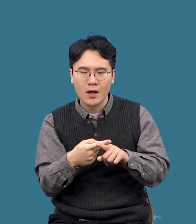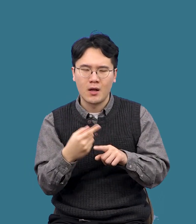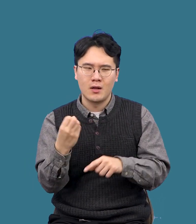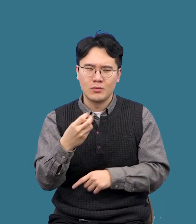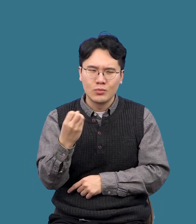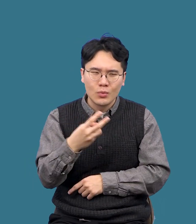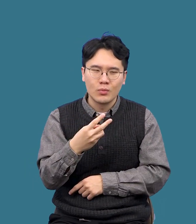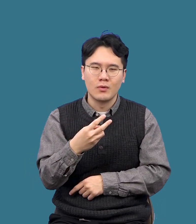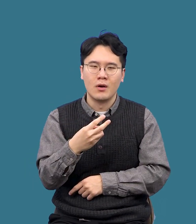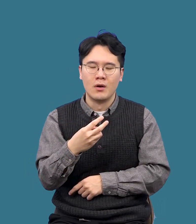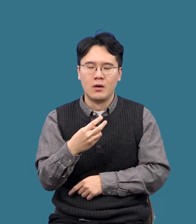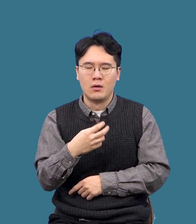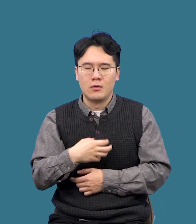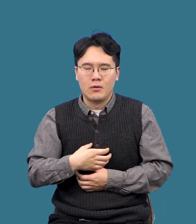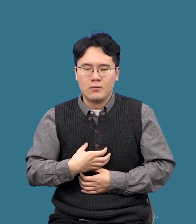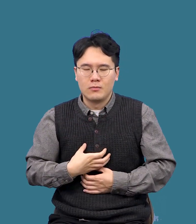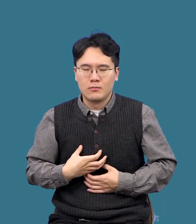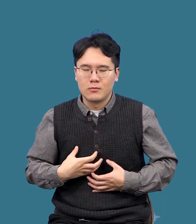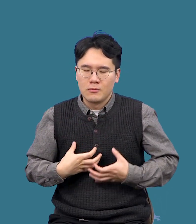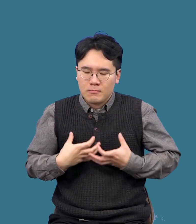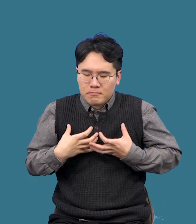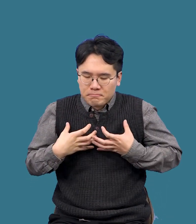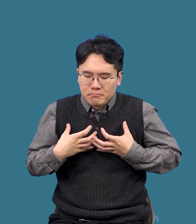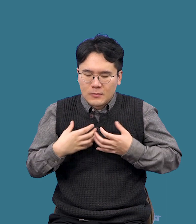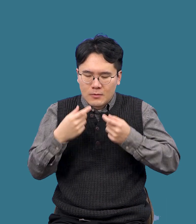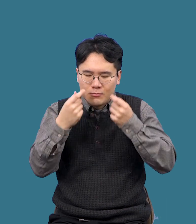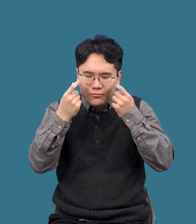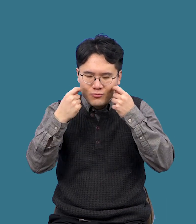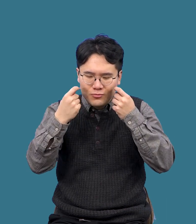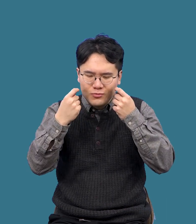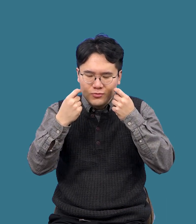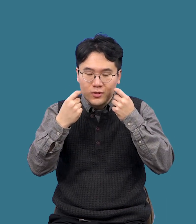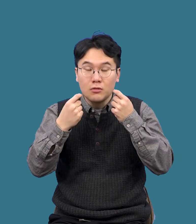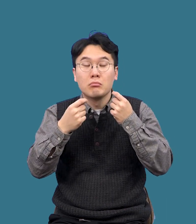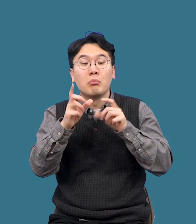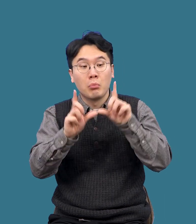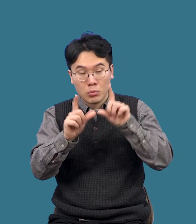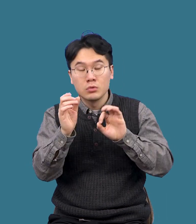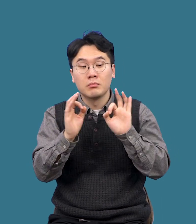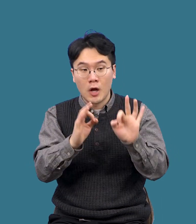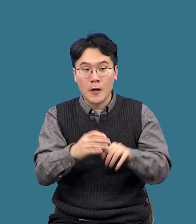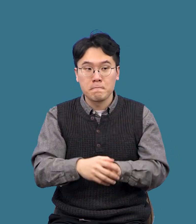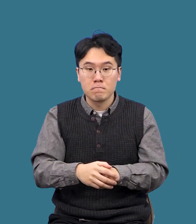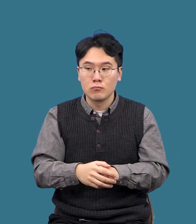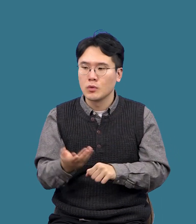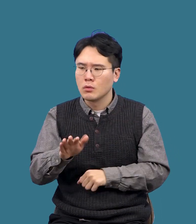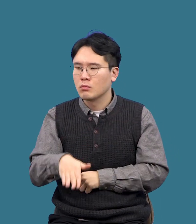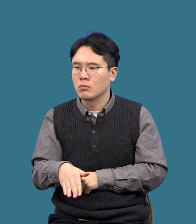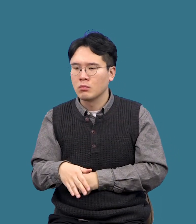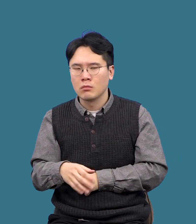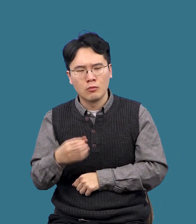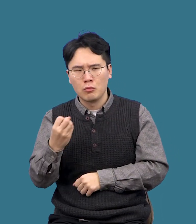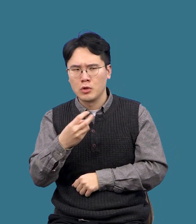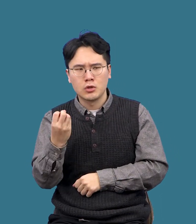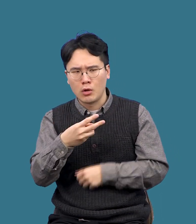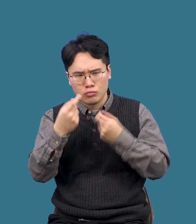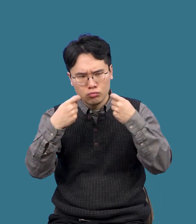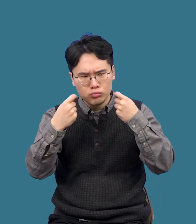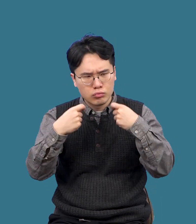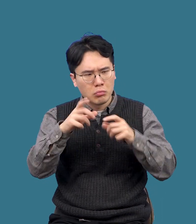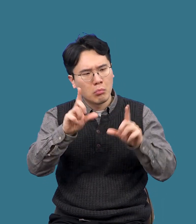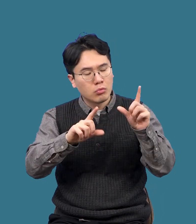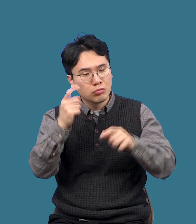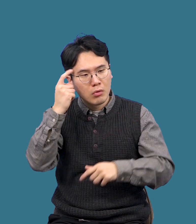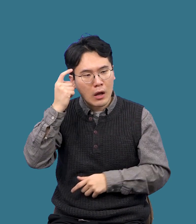저는 그거 좋게 생각해요. 왜 이렇게 자주 우느냐고 말하는 사람도 있더라고요. 네. 근데 저는 부러워요. 저도